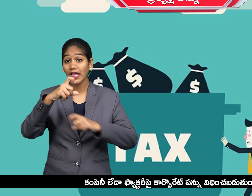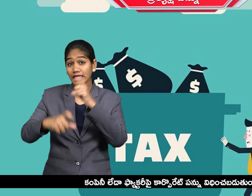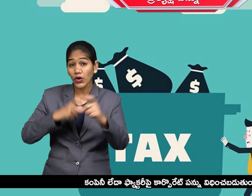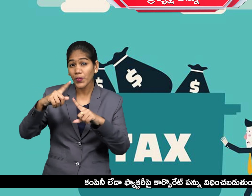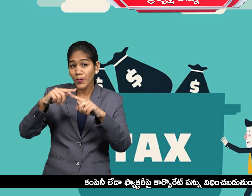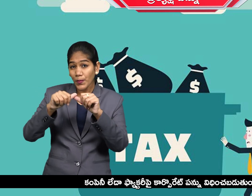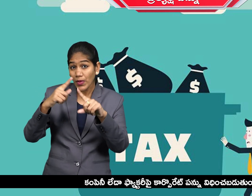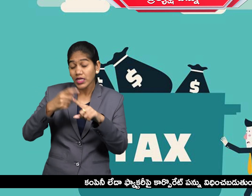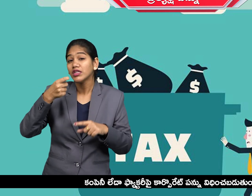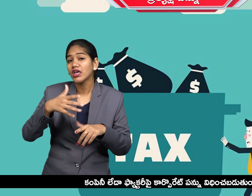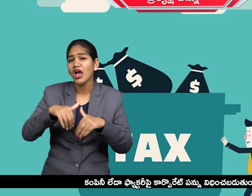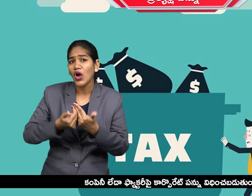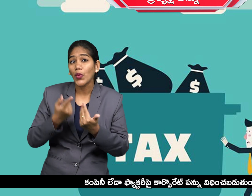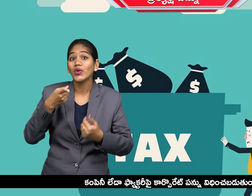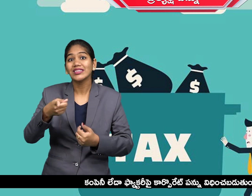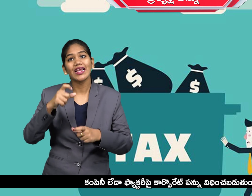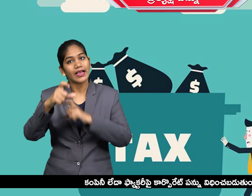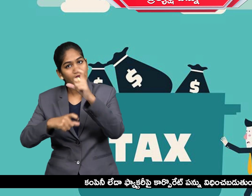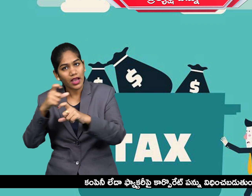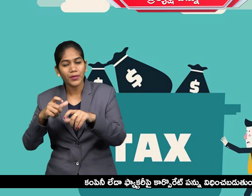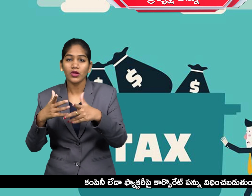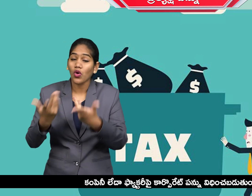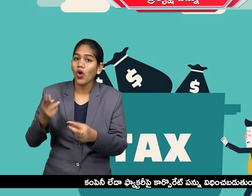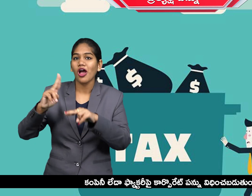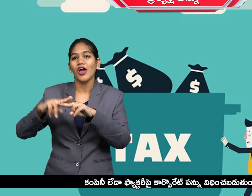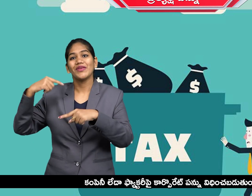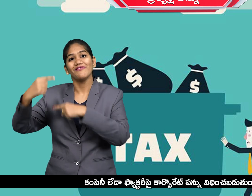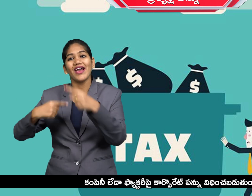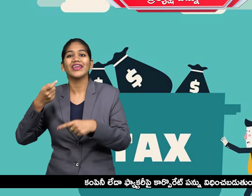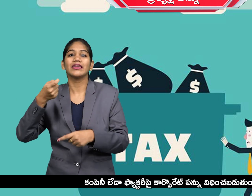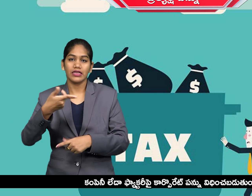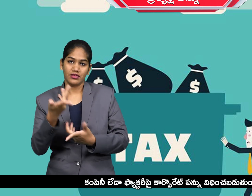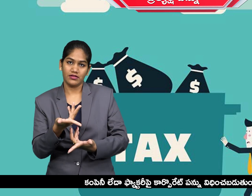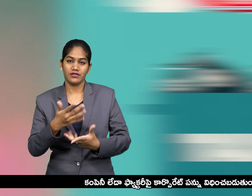కంపెనీ లేదా ఫ్యాక్టరీపై కార్పొరేట్ పన్ను విధించబడుతుంది.